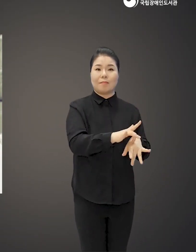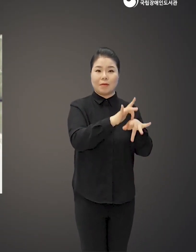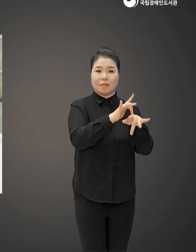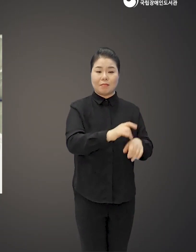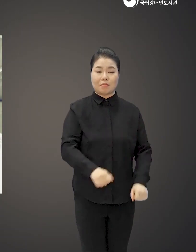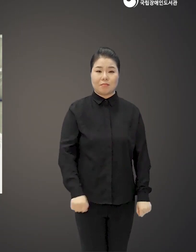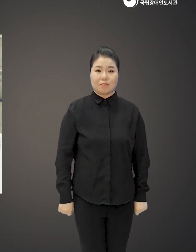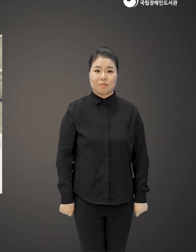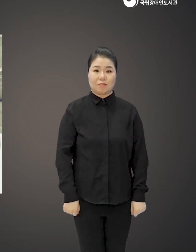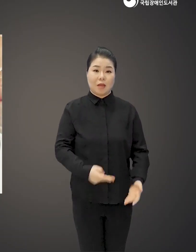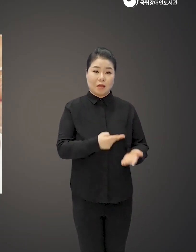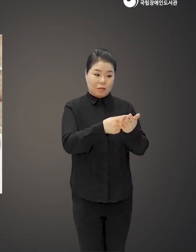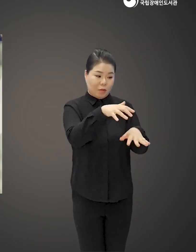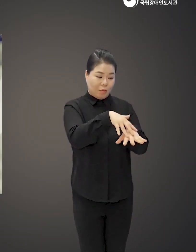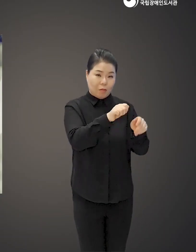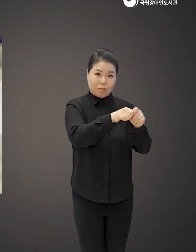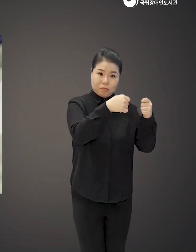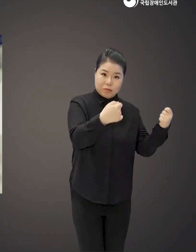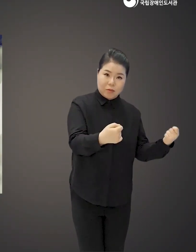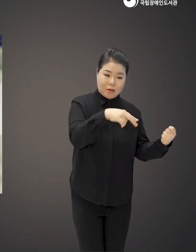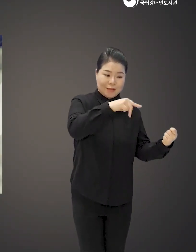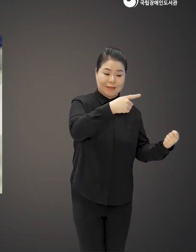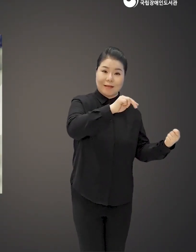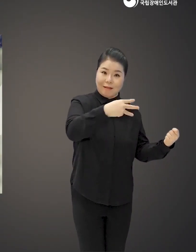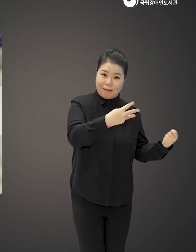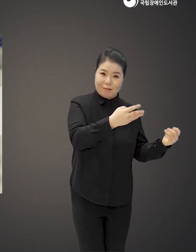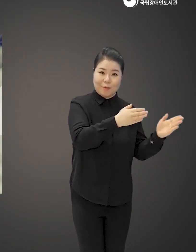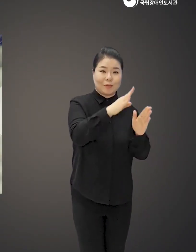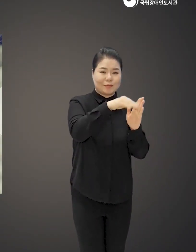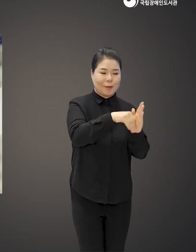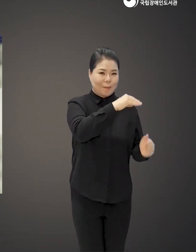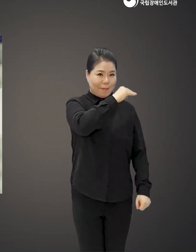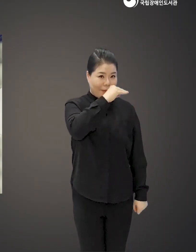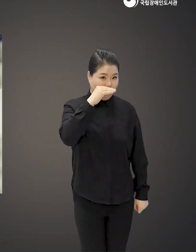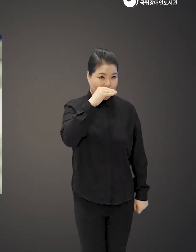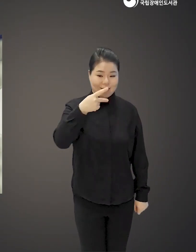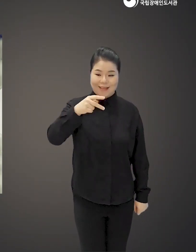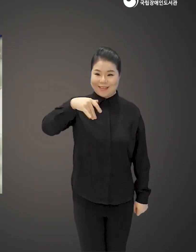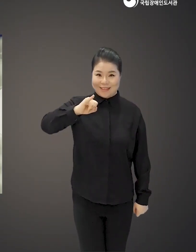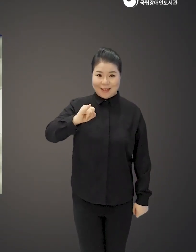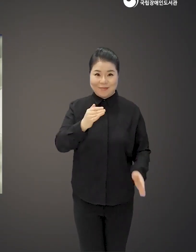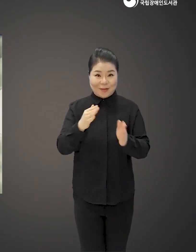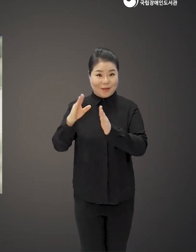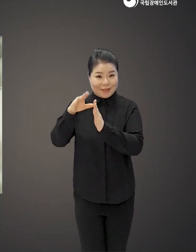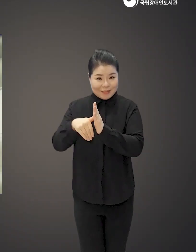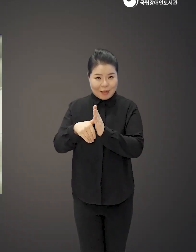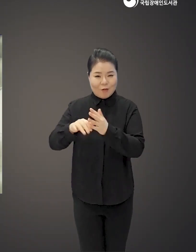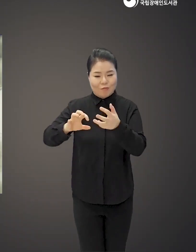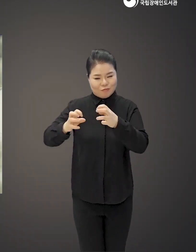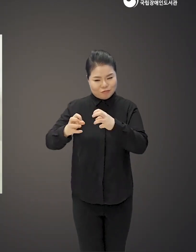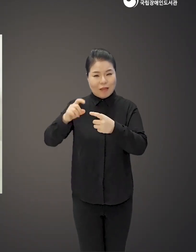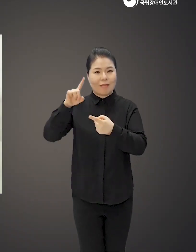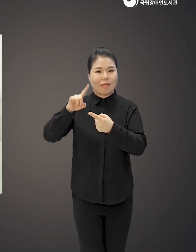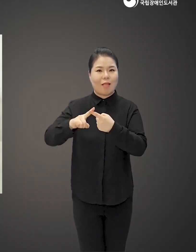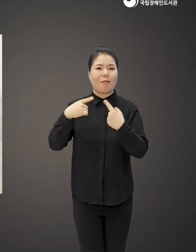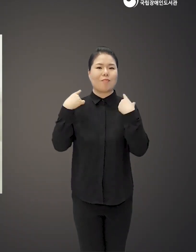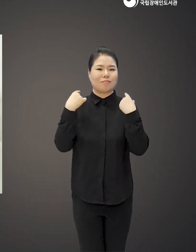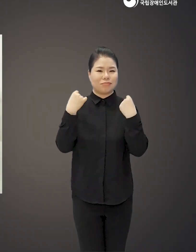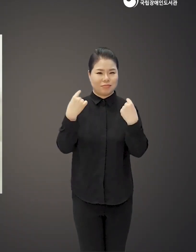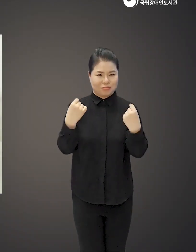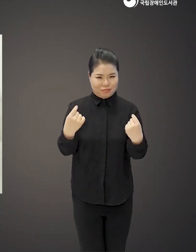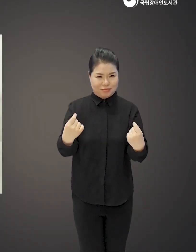것이다. 침대 커버는 스텔라가 정돈할 차례일 때는 반듯하고 대지레의 차례일 때는 구깃한